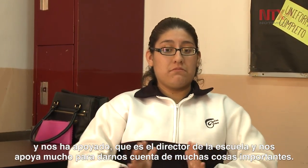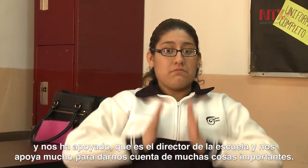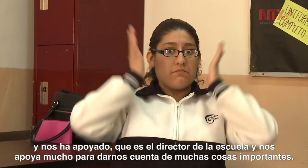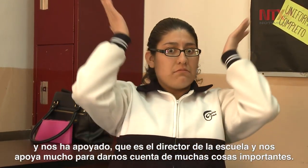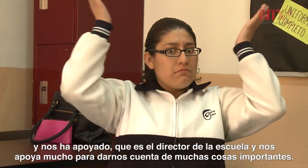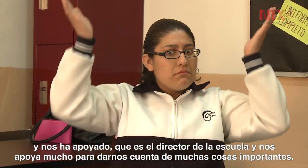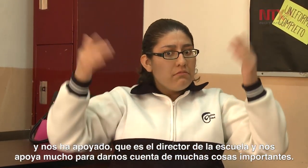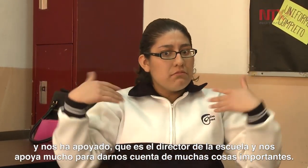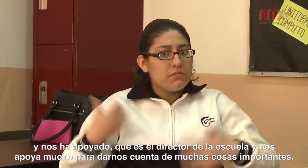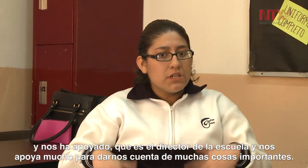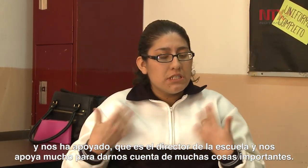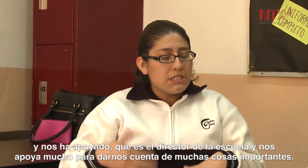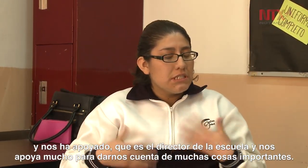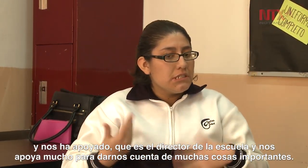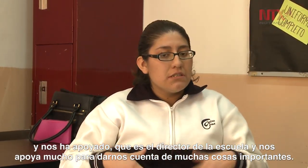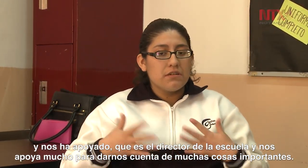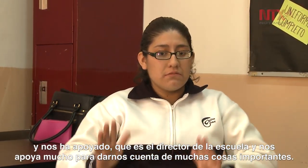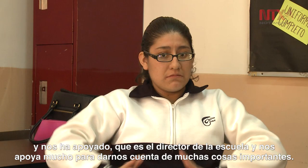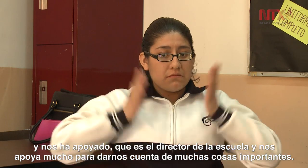nos ha apoyado, que es el director de la escuela.